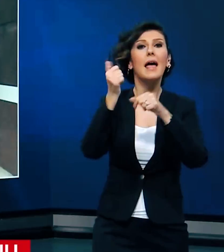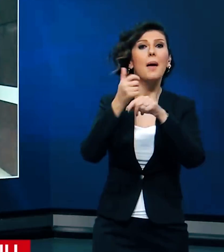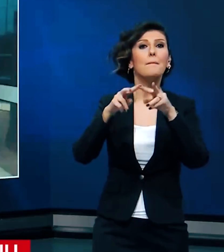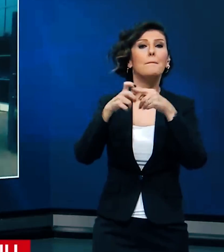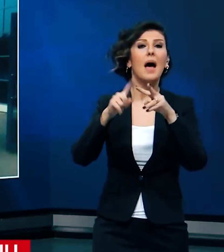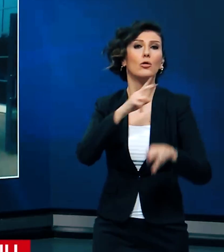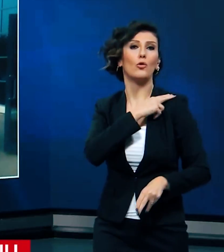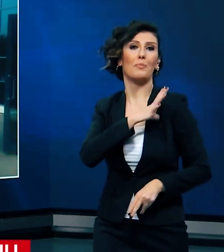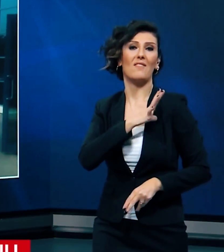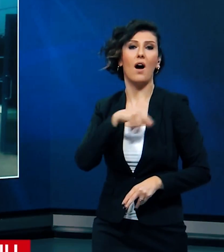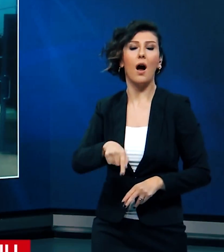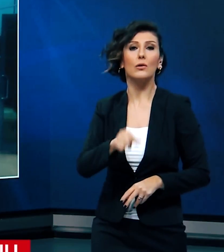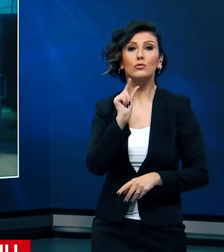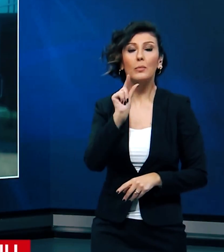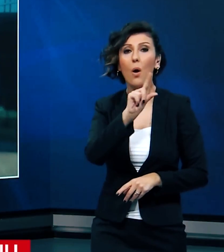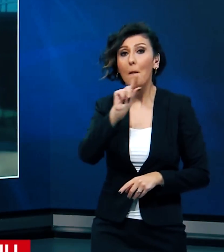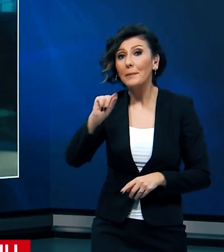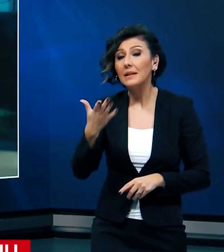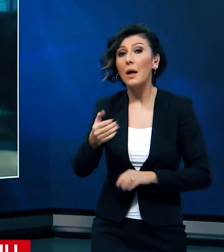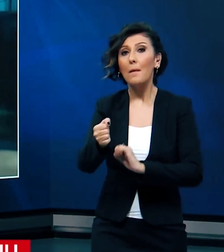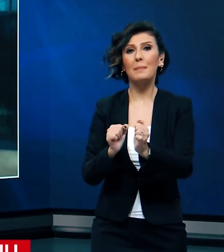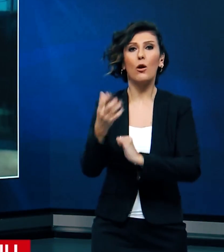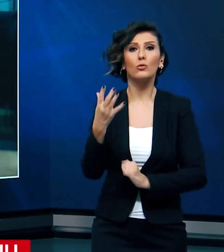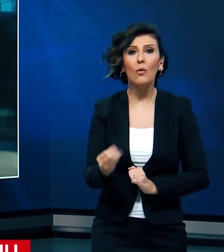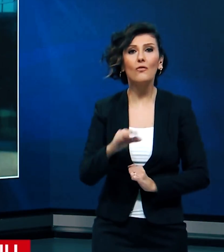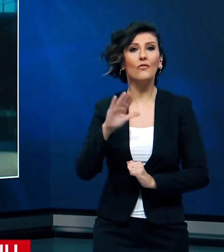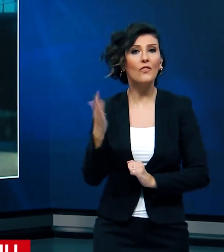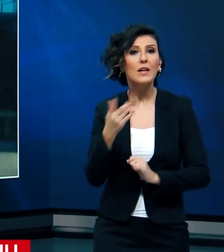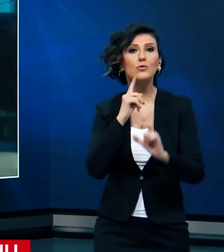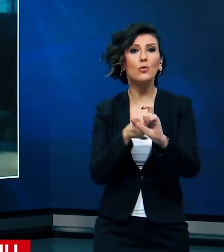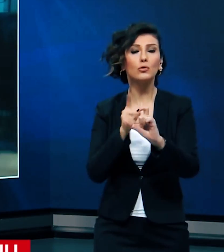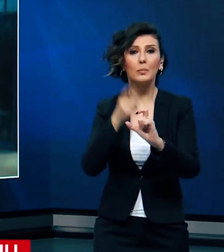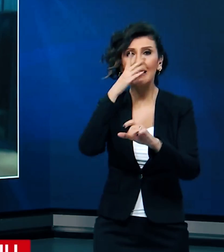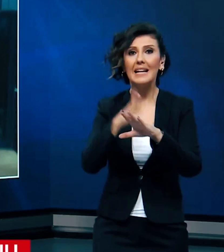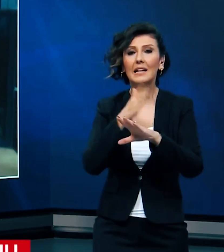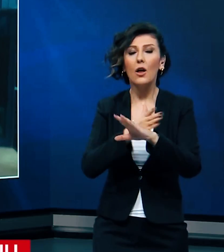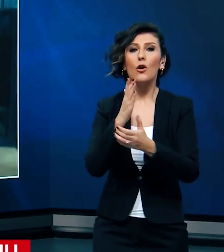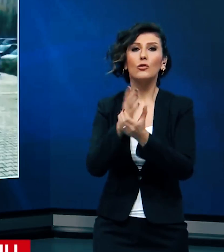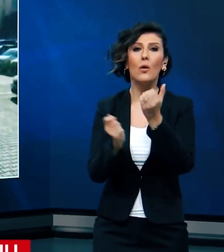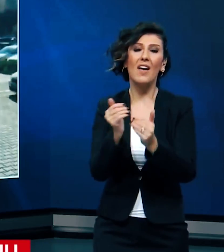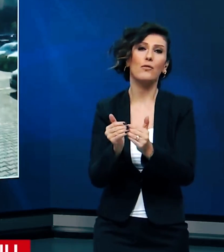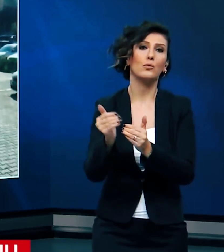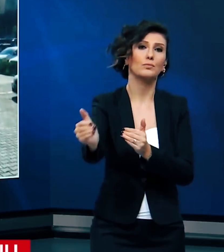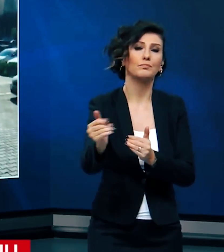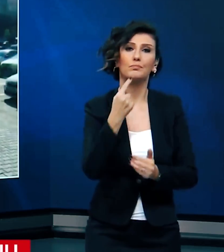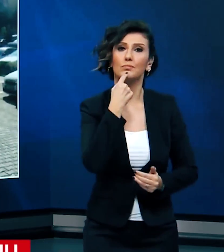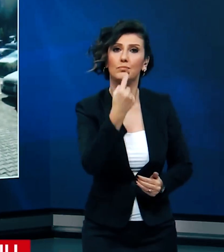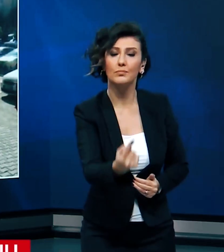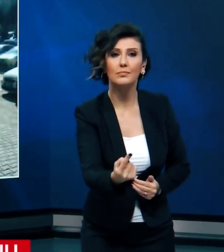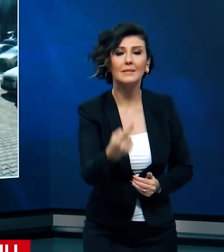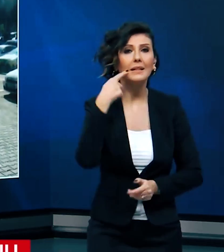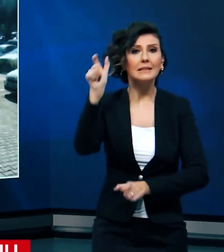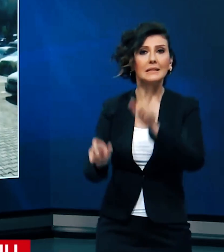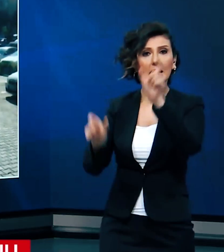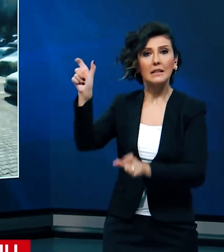üsteğmen rütbesinde. Şüphelilerden 11'inin pilot olduğu ve soruşturma nedeniyle görevden uzaklaştırıldığı